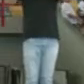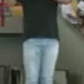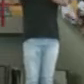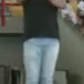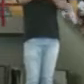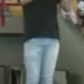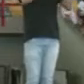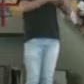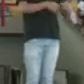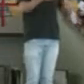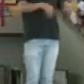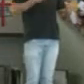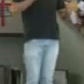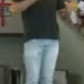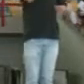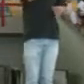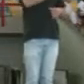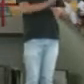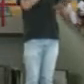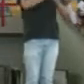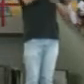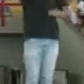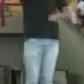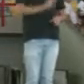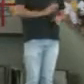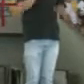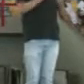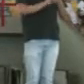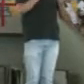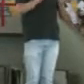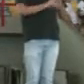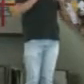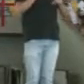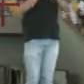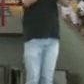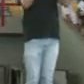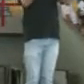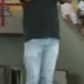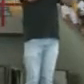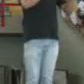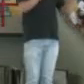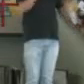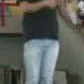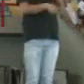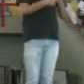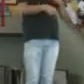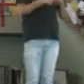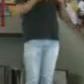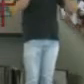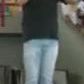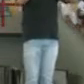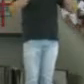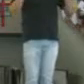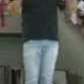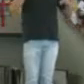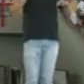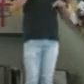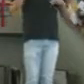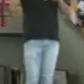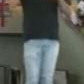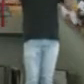se estabelecer no Brasil como cidadãos, bem como atuando no mercado de trabalho, o que eu acabei de dizer foi